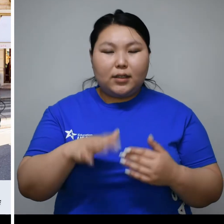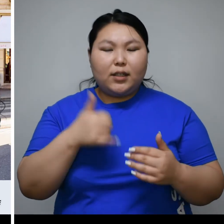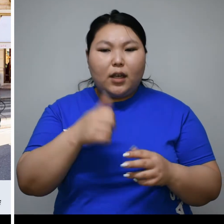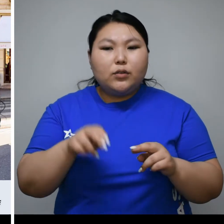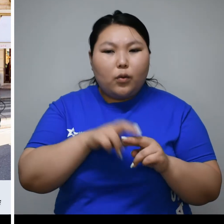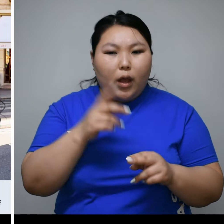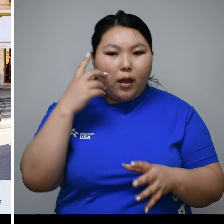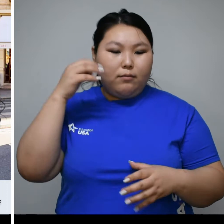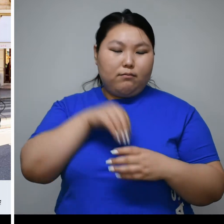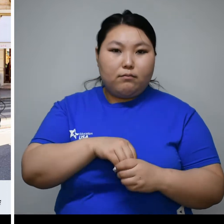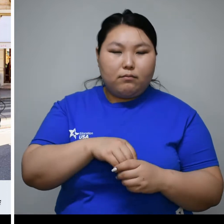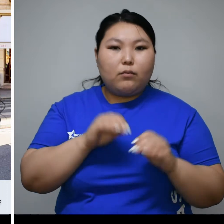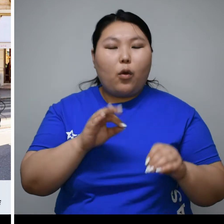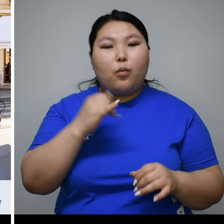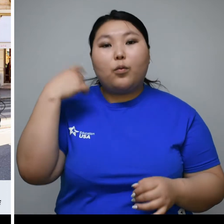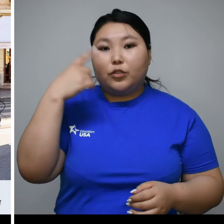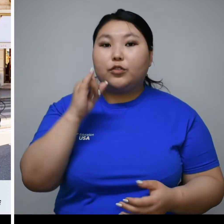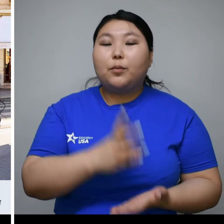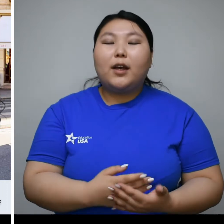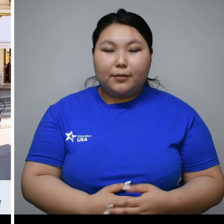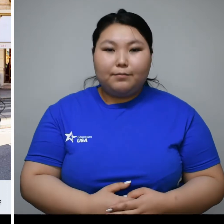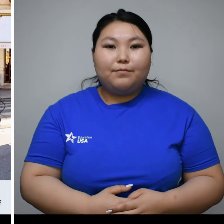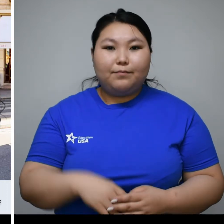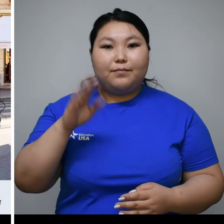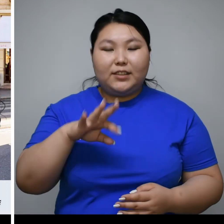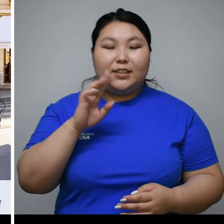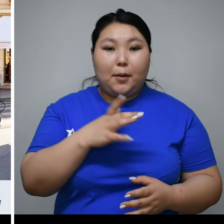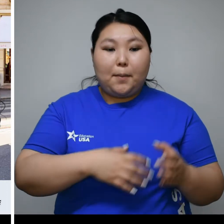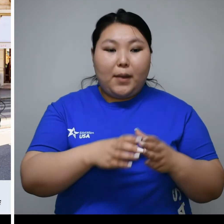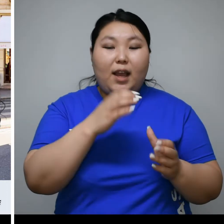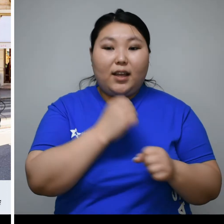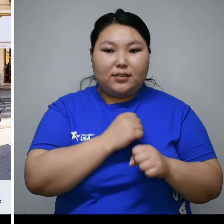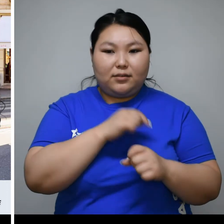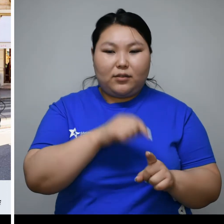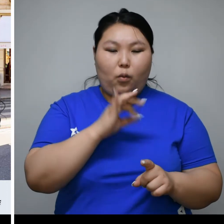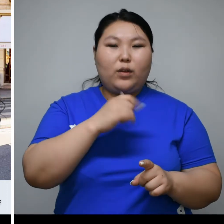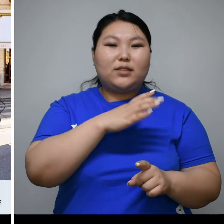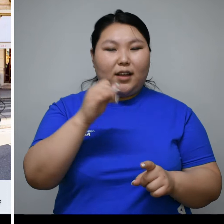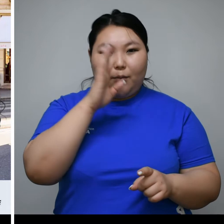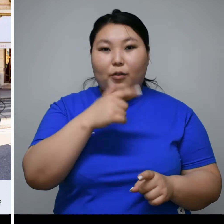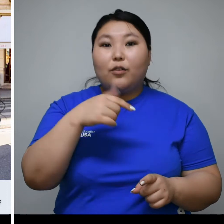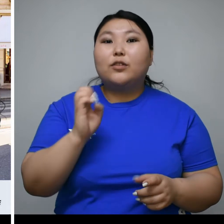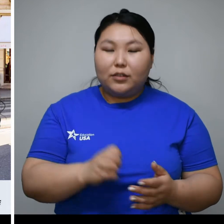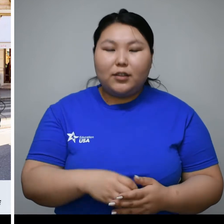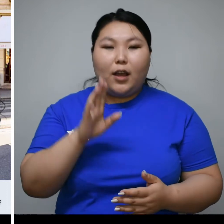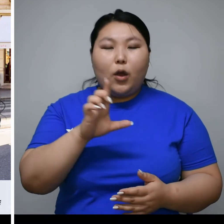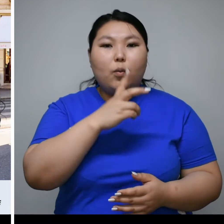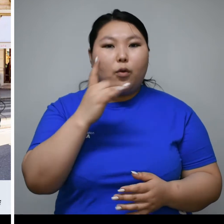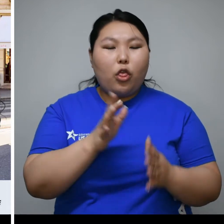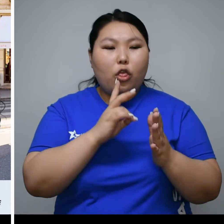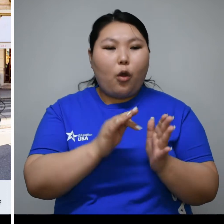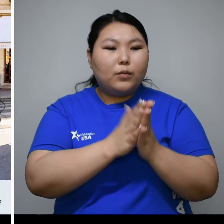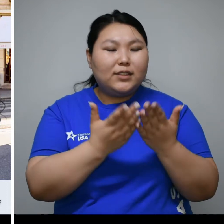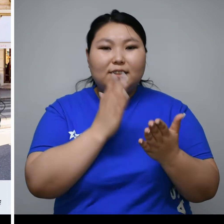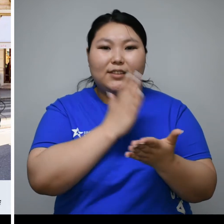нь сайн сууж үлддэг юм уу гэж би бодсон байгаа. Тэгээ яг багаар ажиллах тал дээр Америк угаасаа л гоё л доо. Бүр